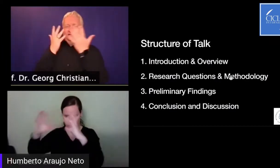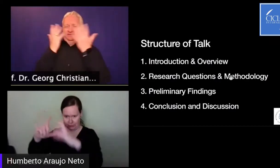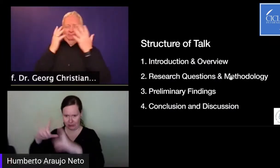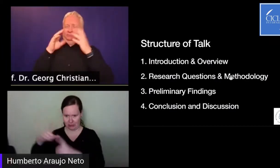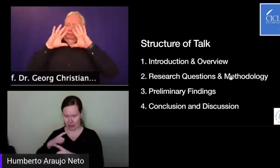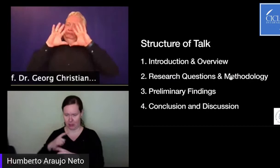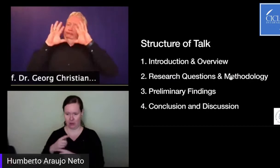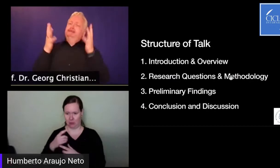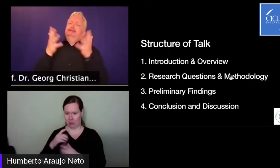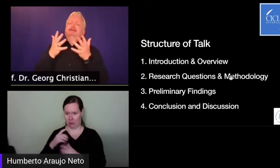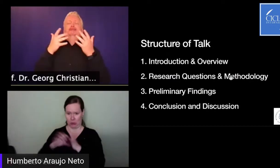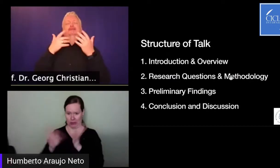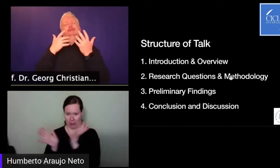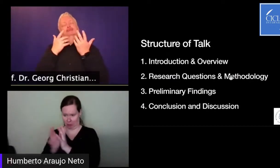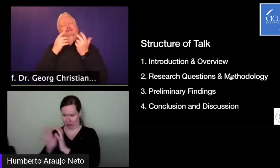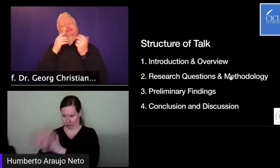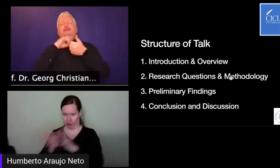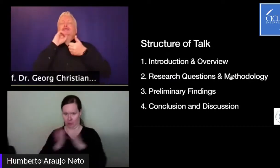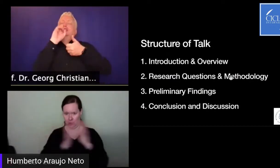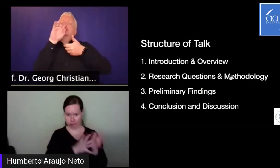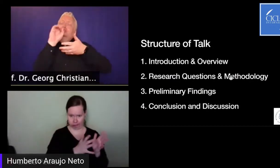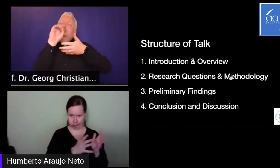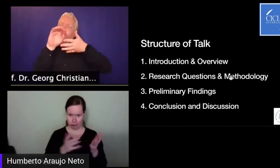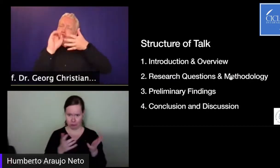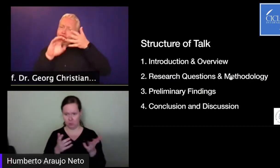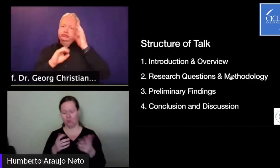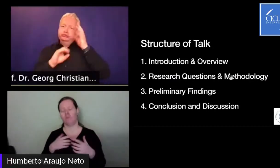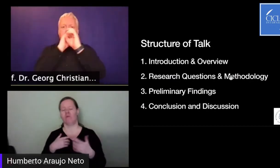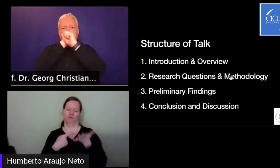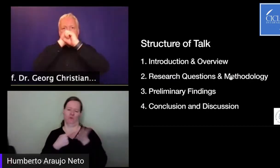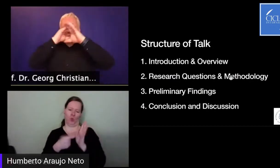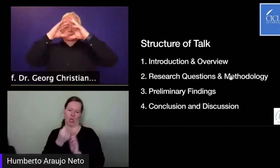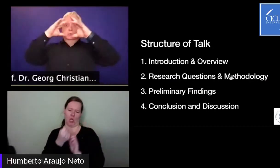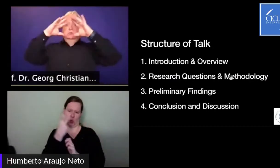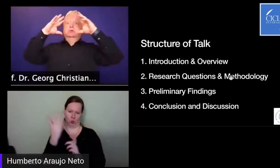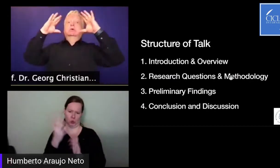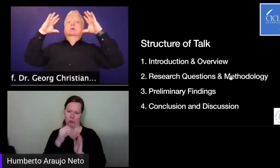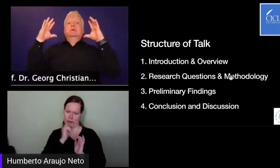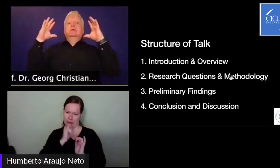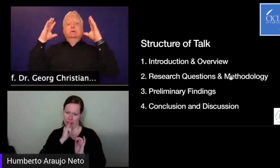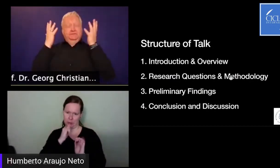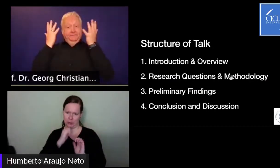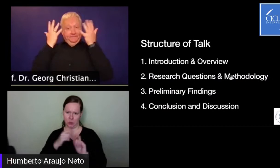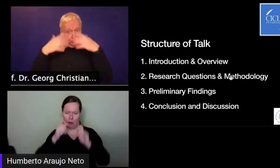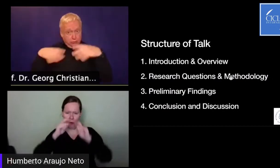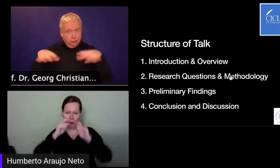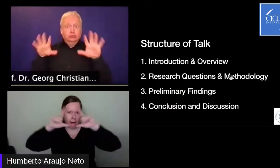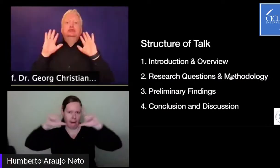desenvolvemos e os conceitos principais atrelados a essa questão.